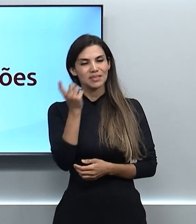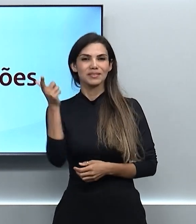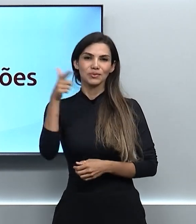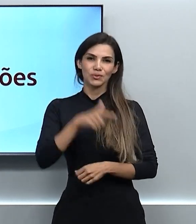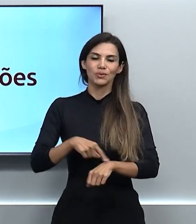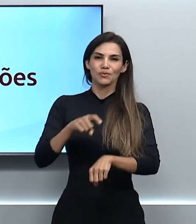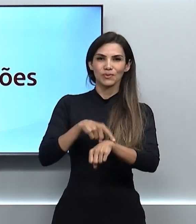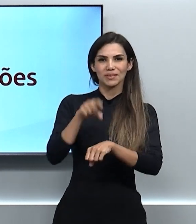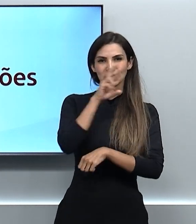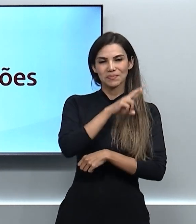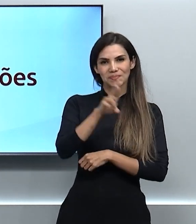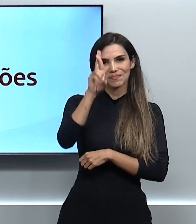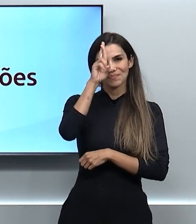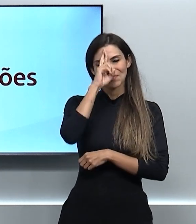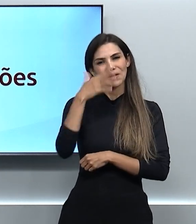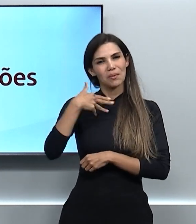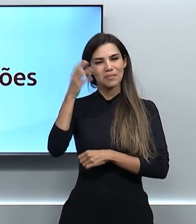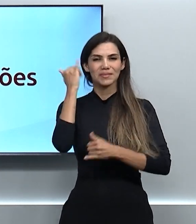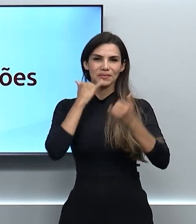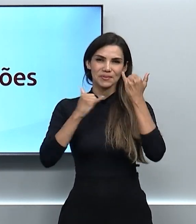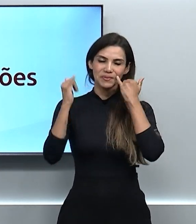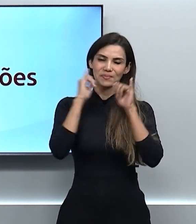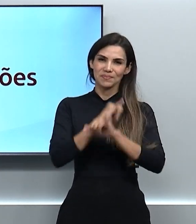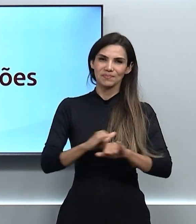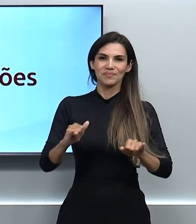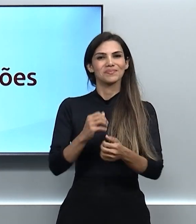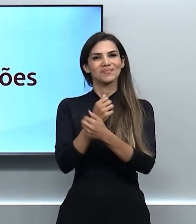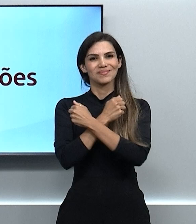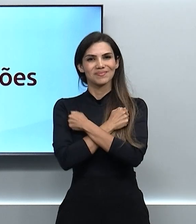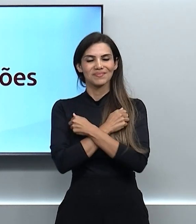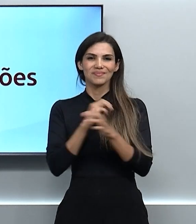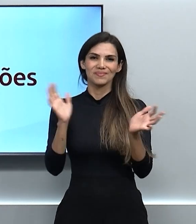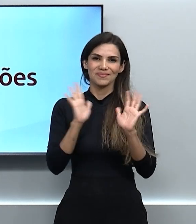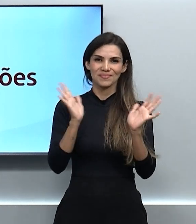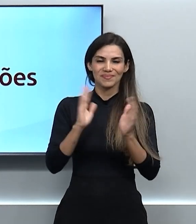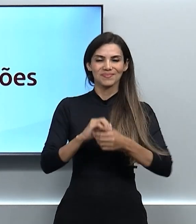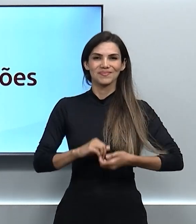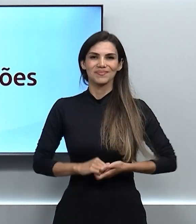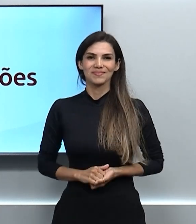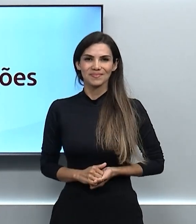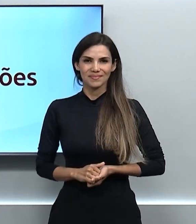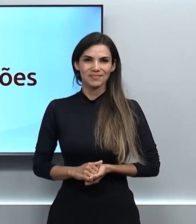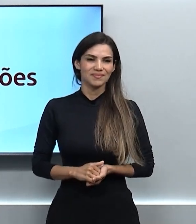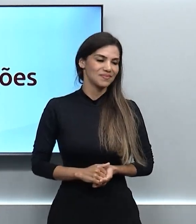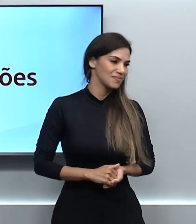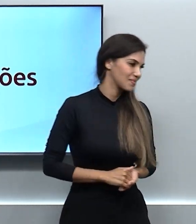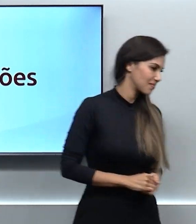novamente, 12h, com mais informações. Forte abraço, até amanhã. Tchau, tchau.